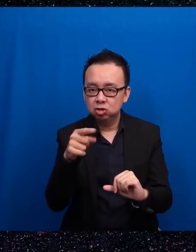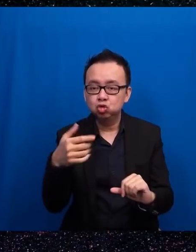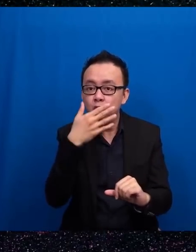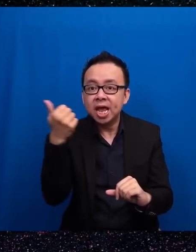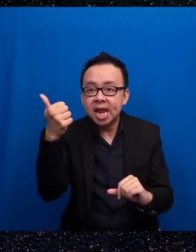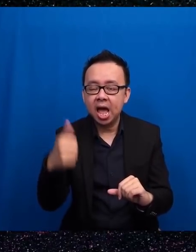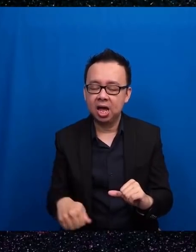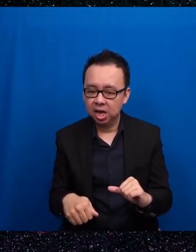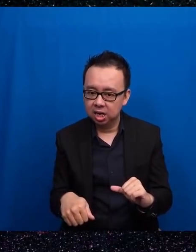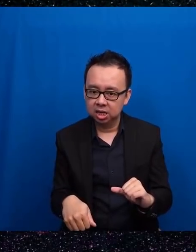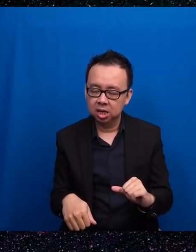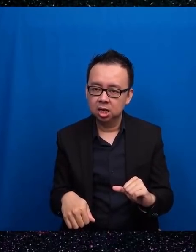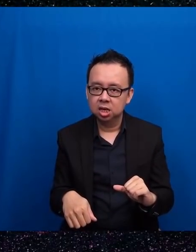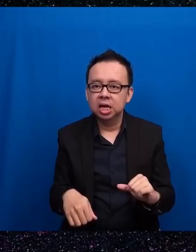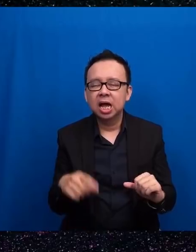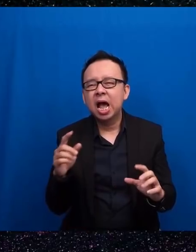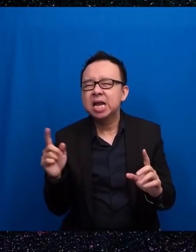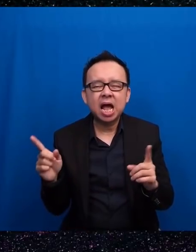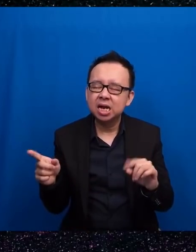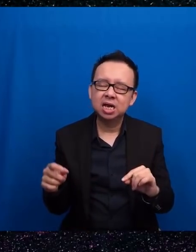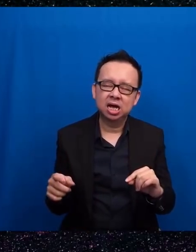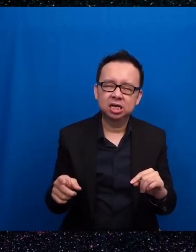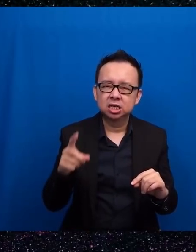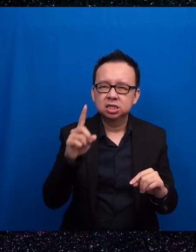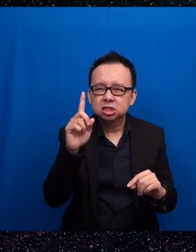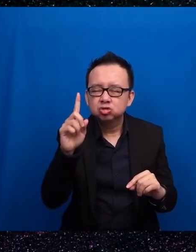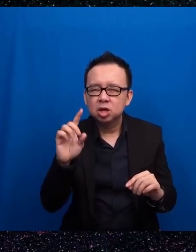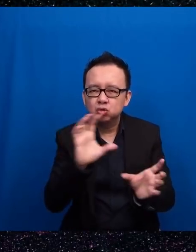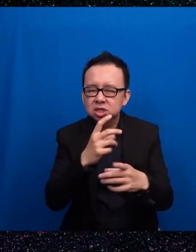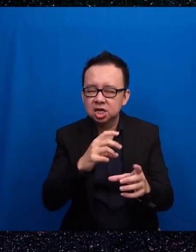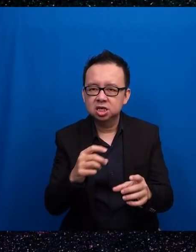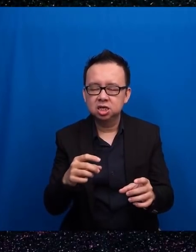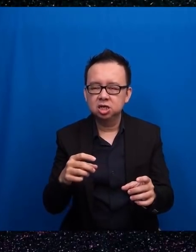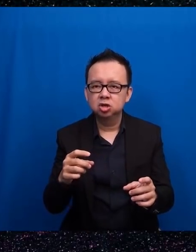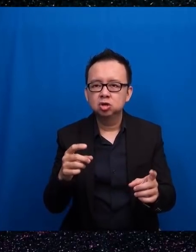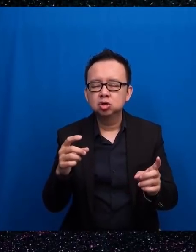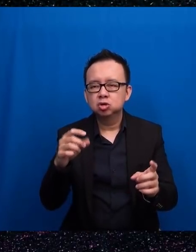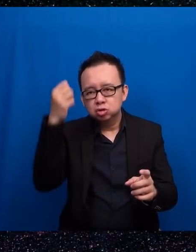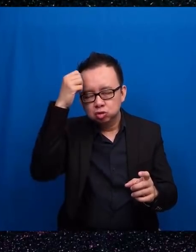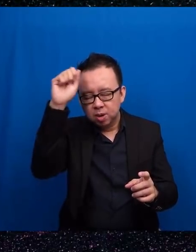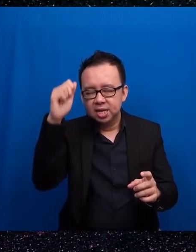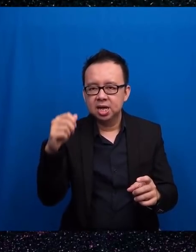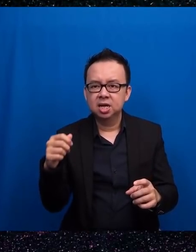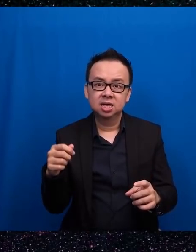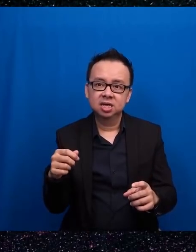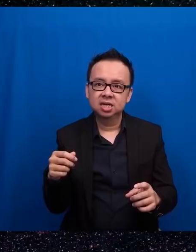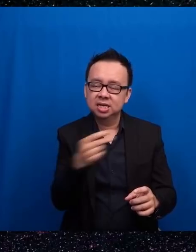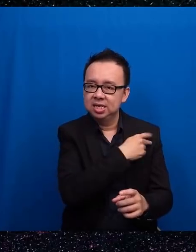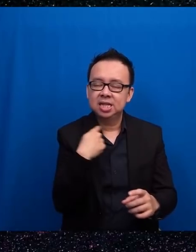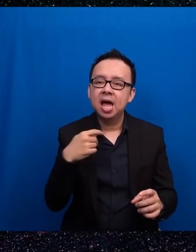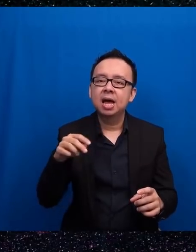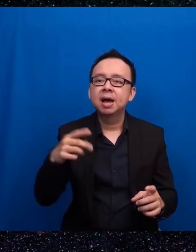sesuatu terjadi dulu untuk membuat kita punya ekspektasi kembali ke level normal. Itu